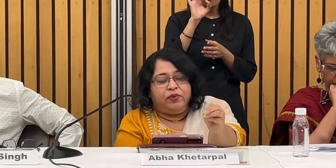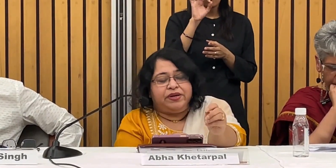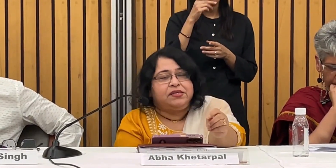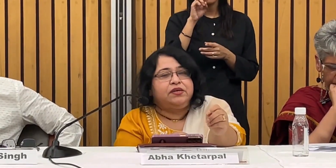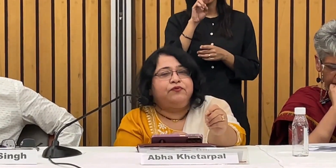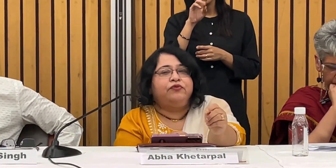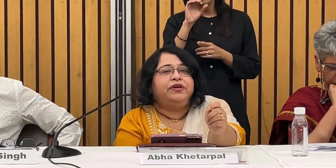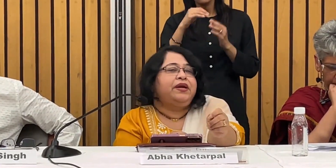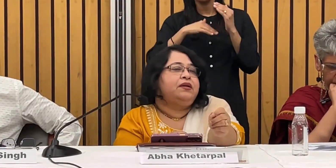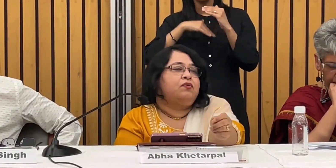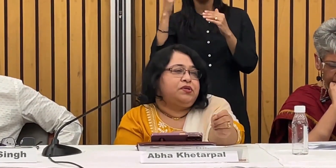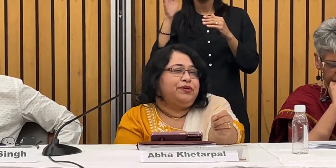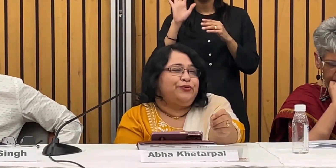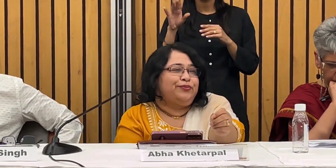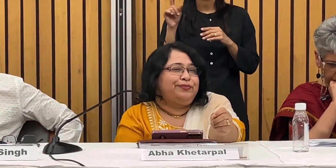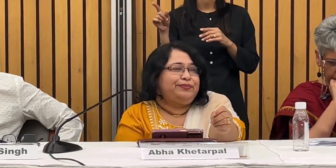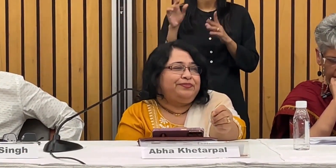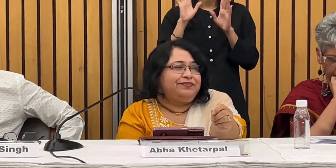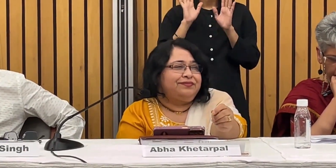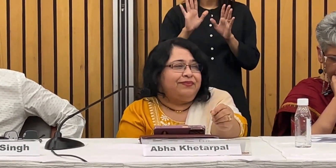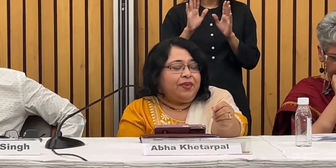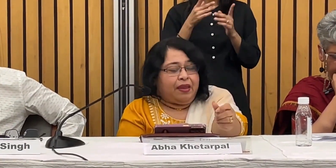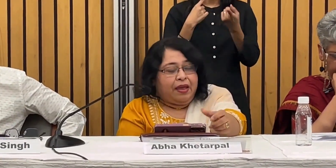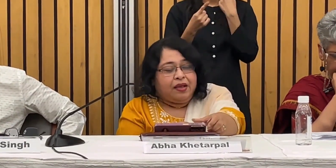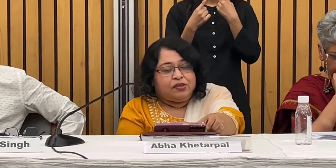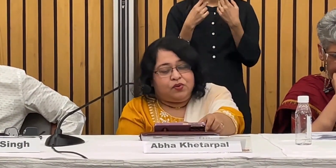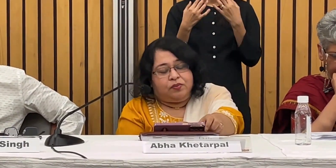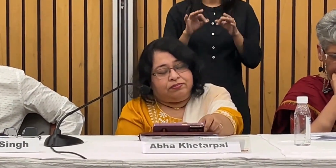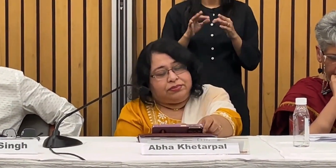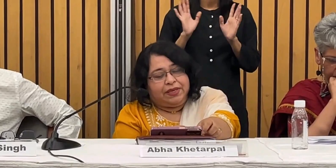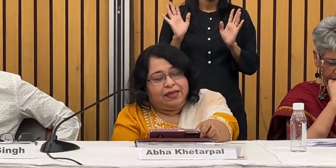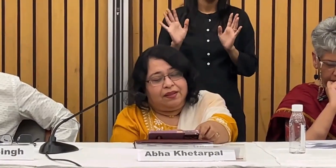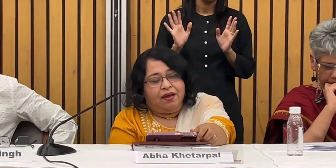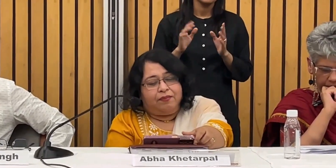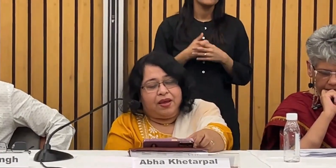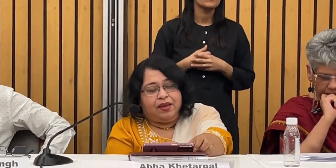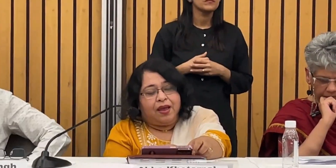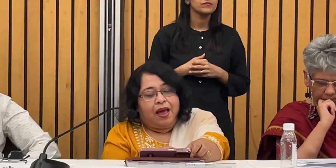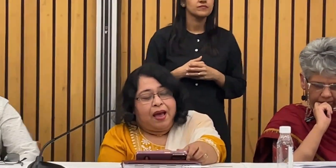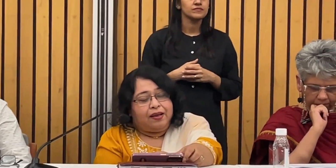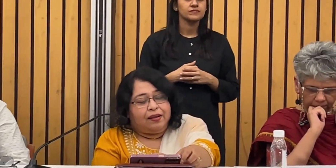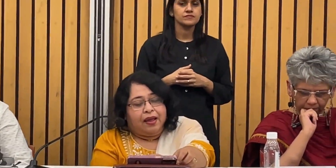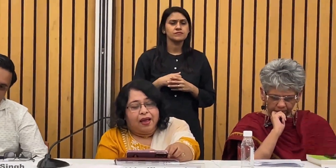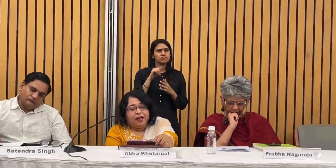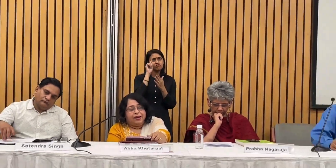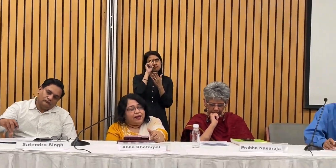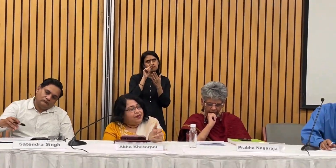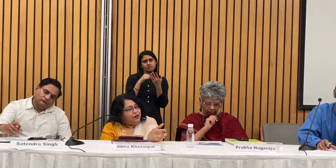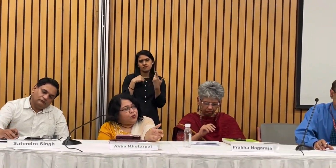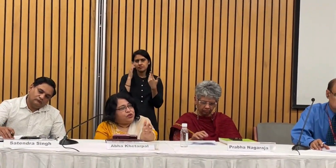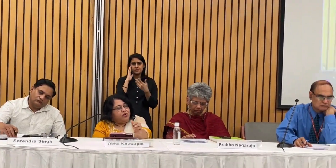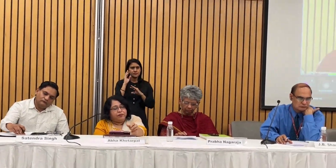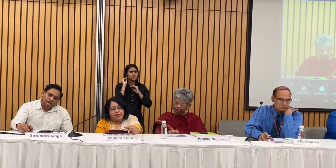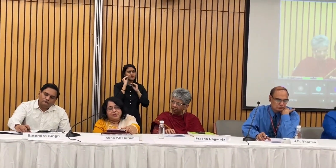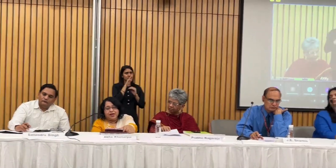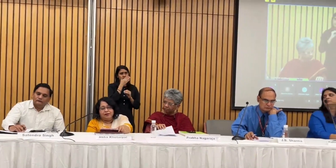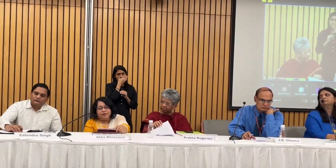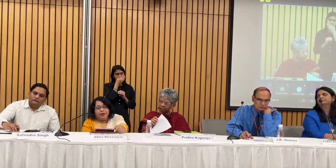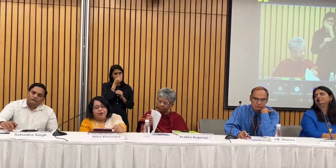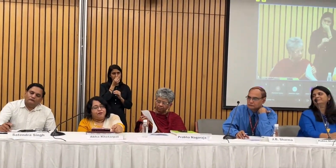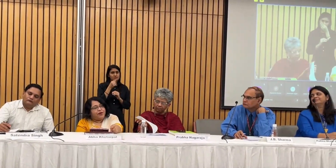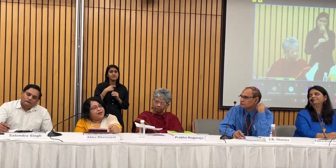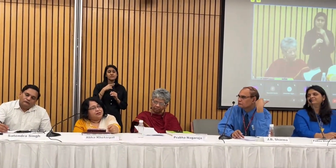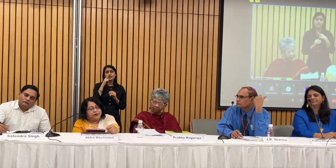mandatory to be tested to detect Down syndrome. So यही था. बाकी I like the inclusion of myths